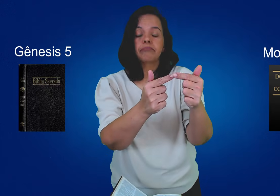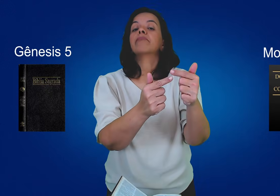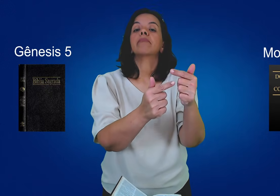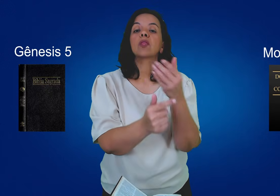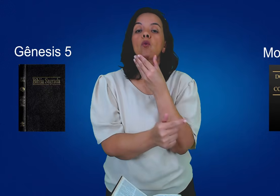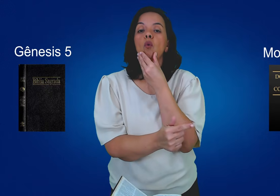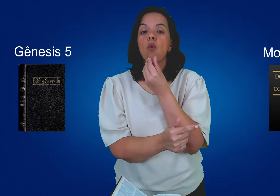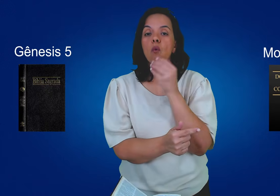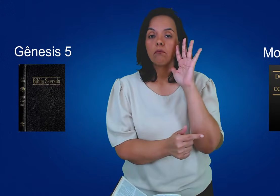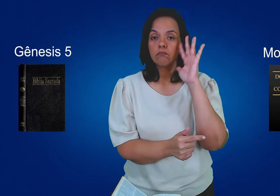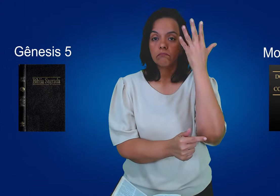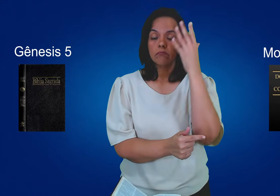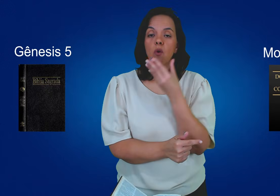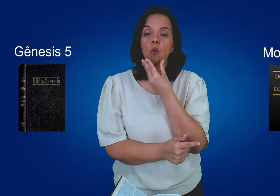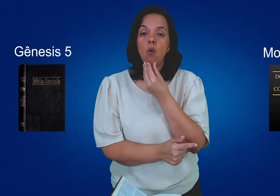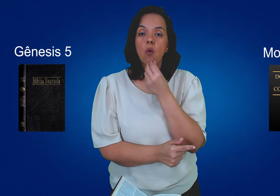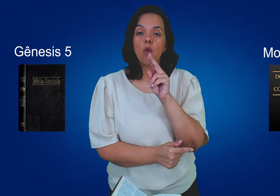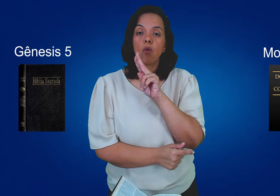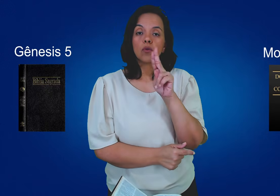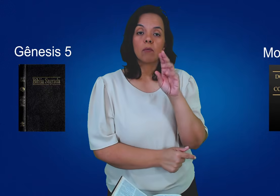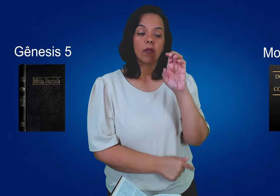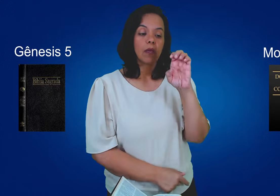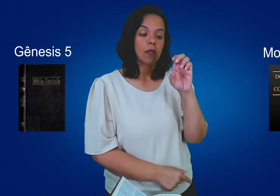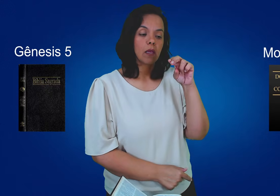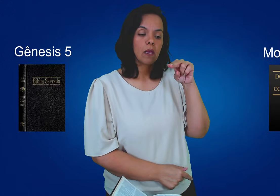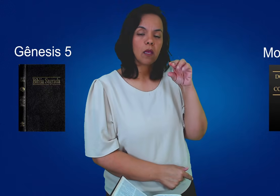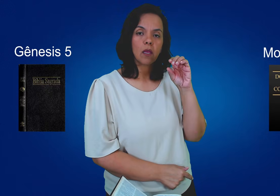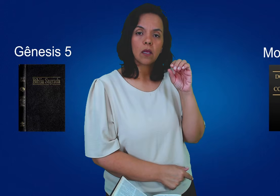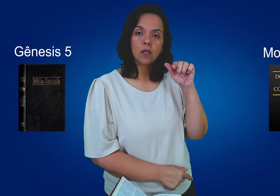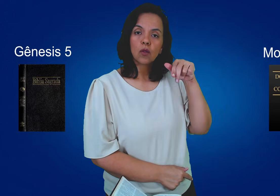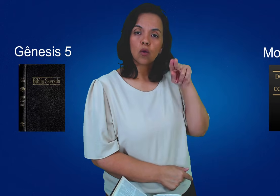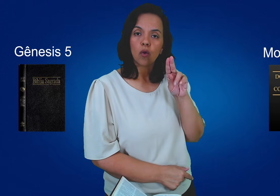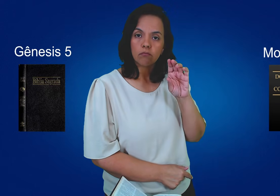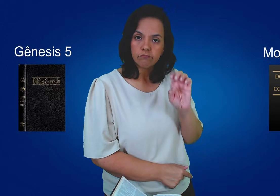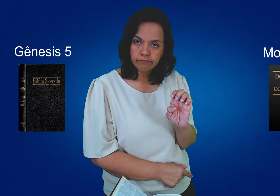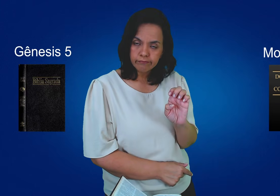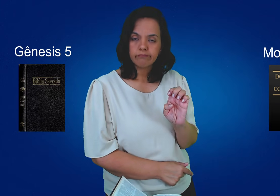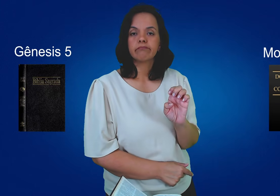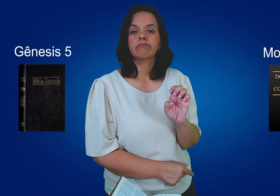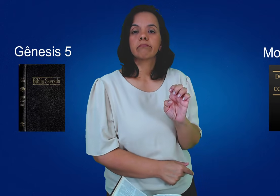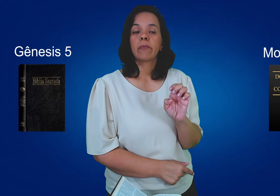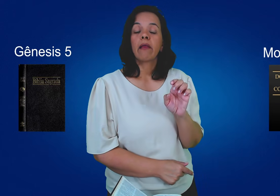que lá na 6ª geração, aparece um homem chamado Enoque.